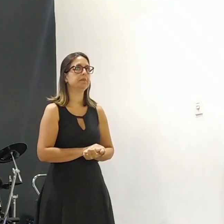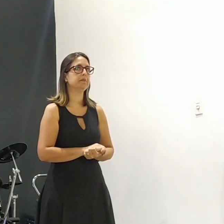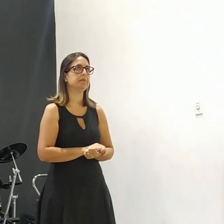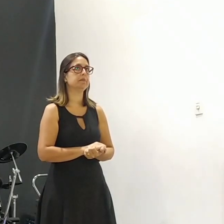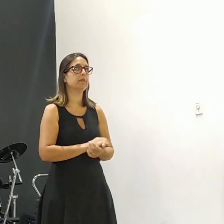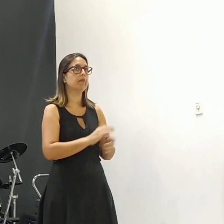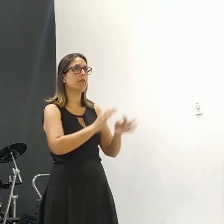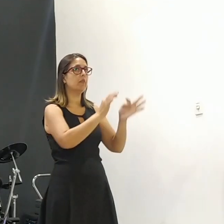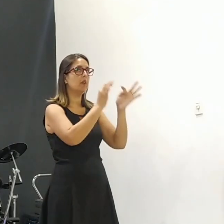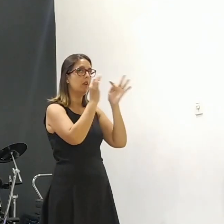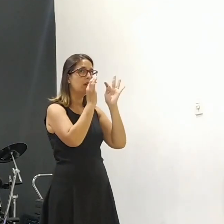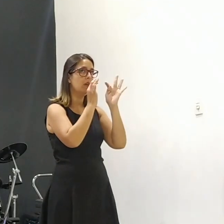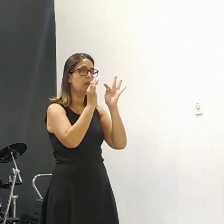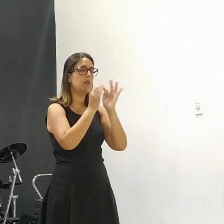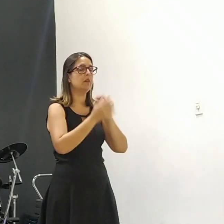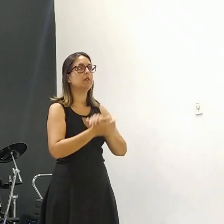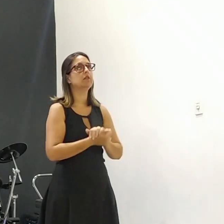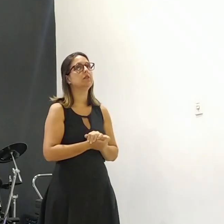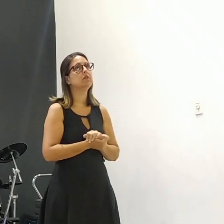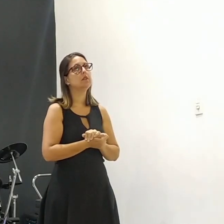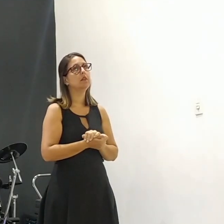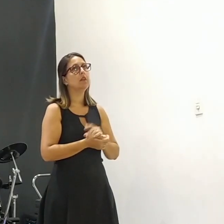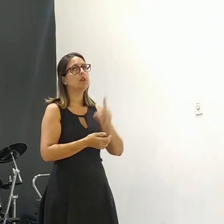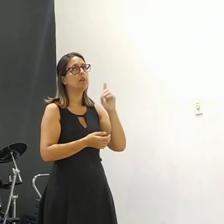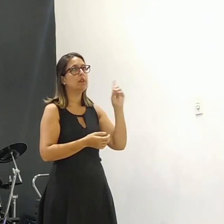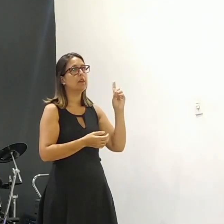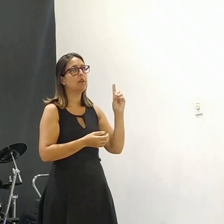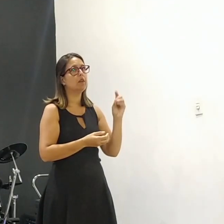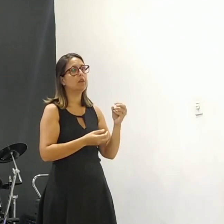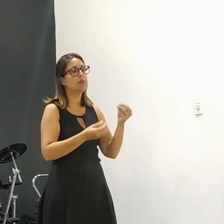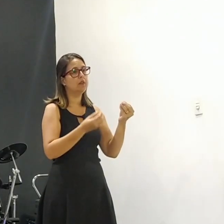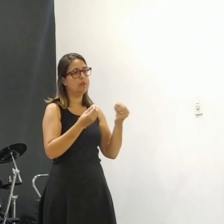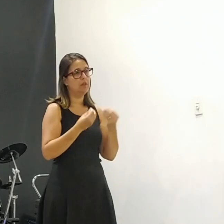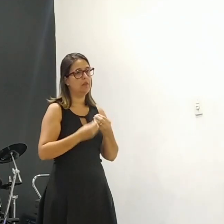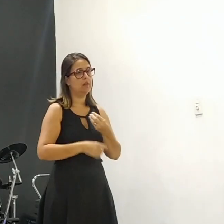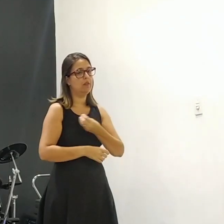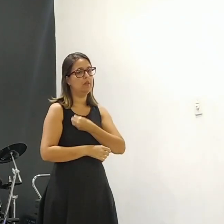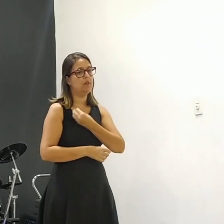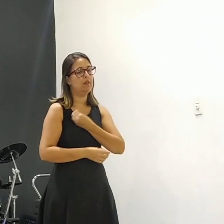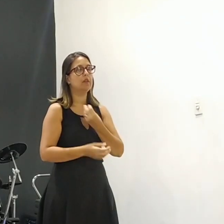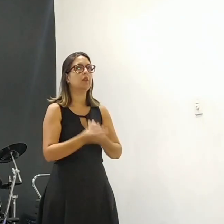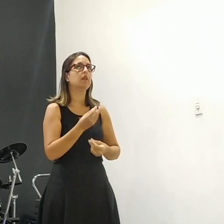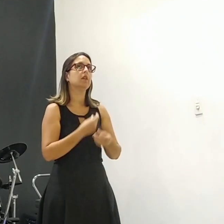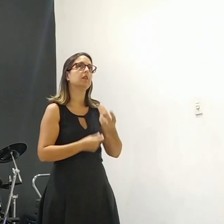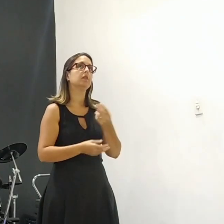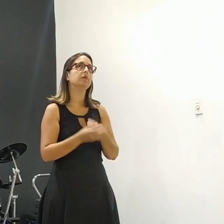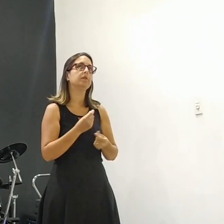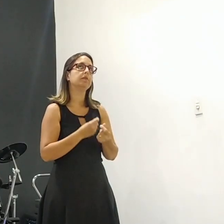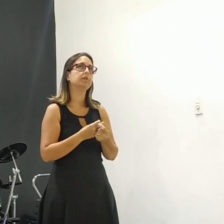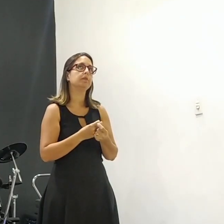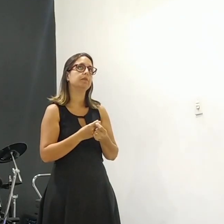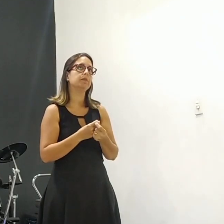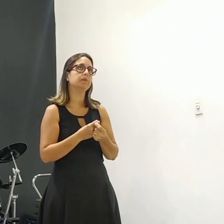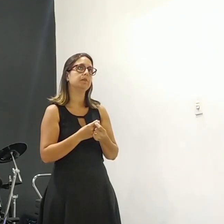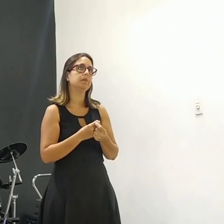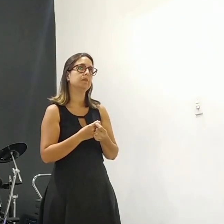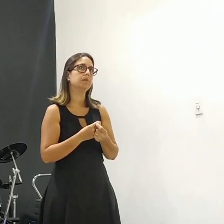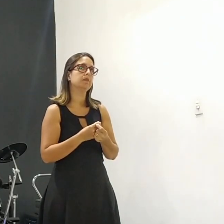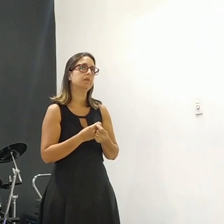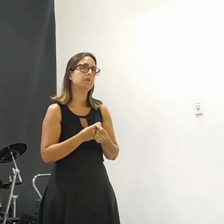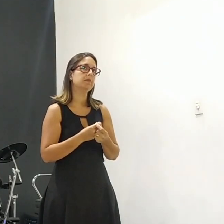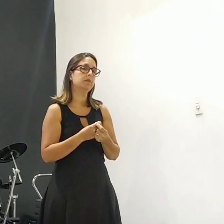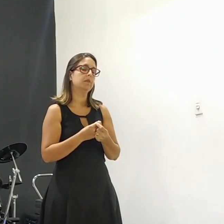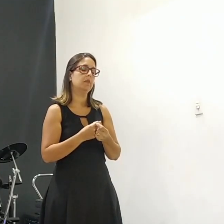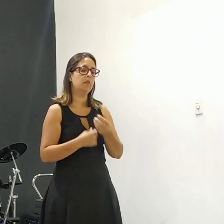E o testemunho é esse, que Deus nos deu a vida eterna, e esta vida está em